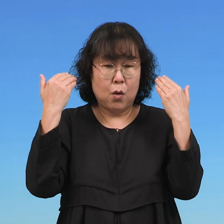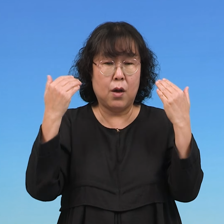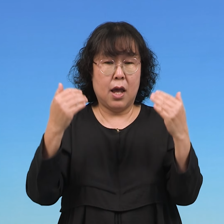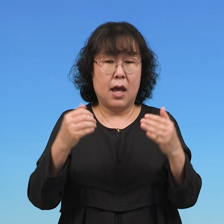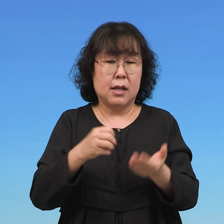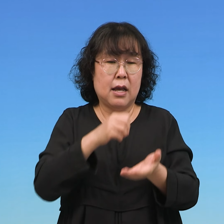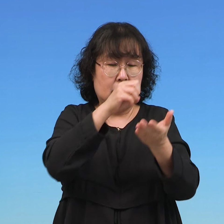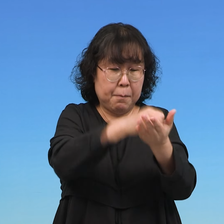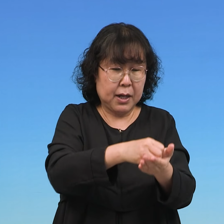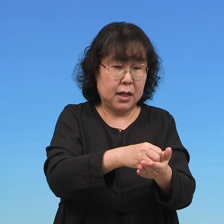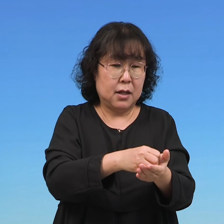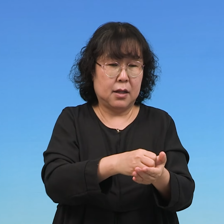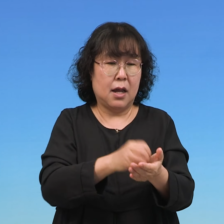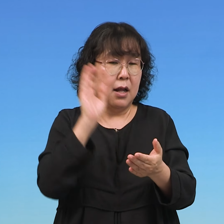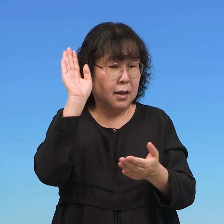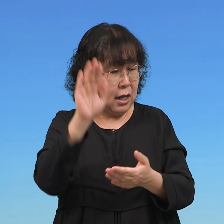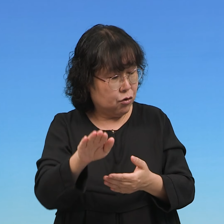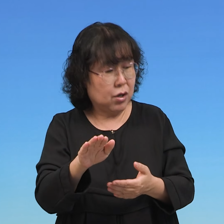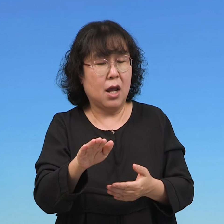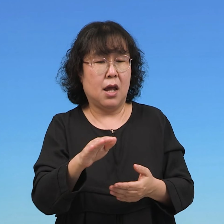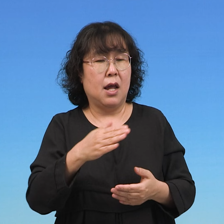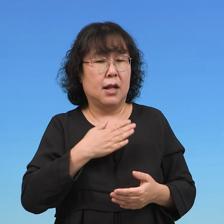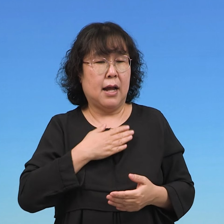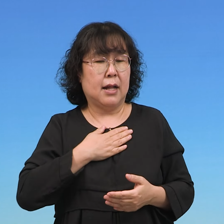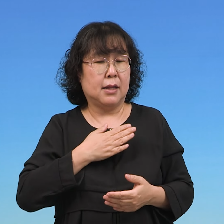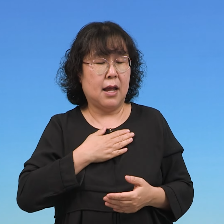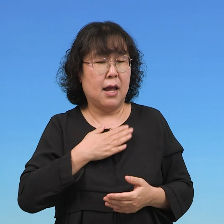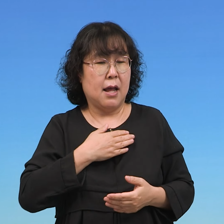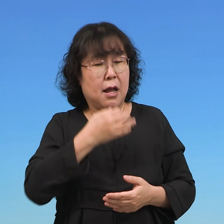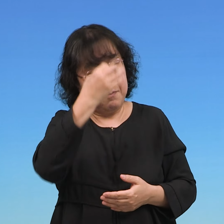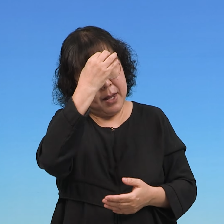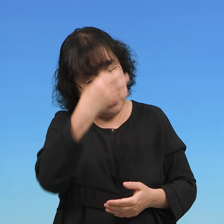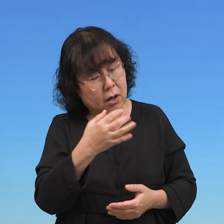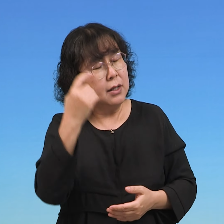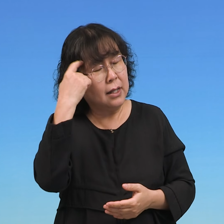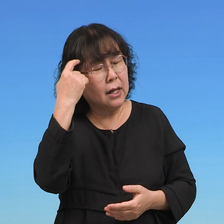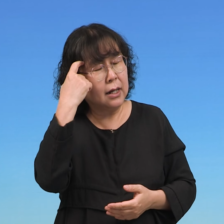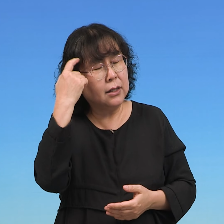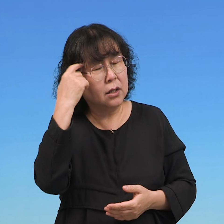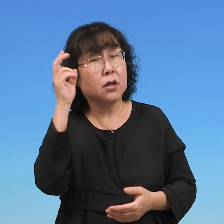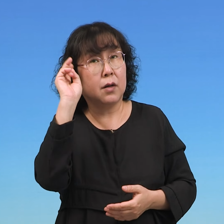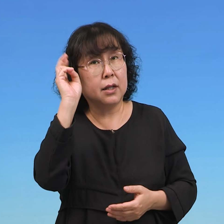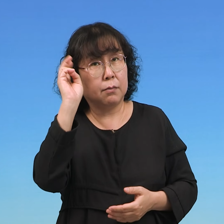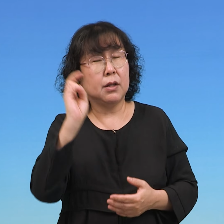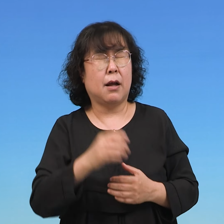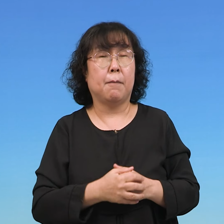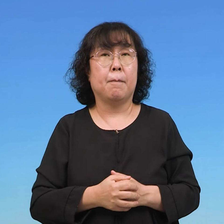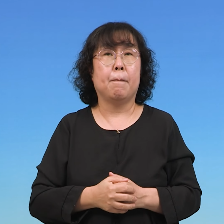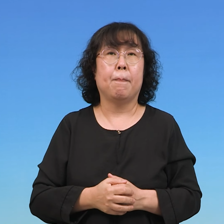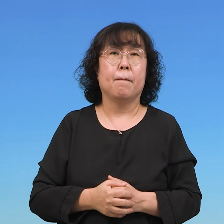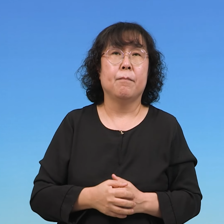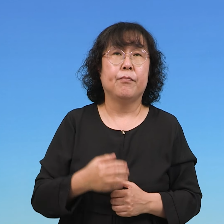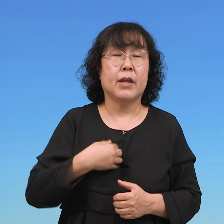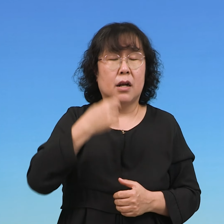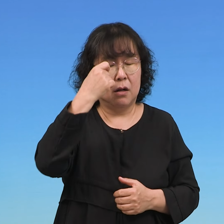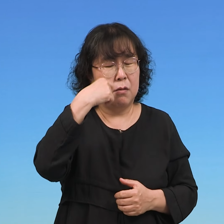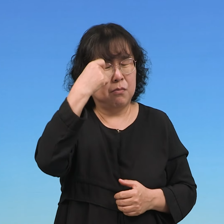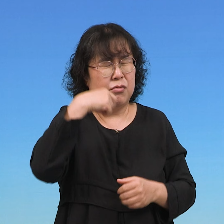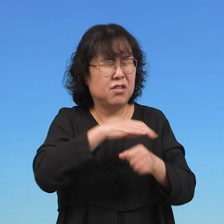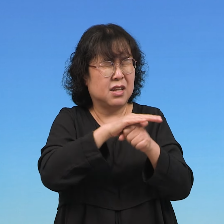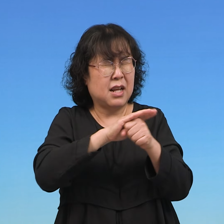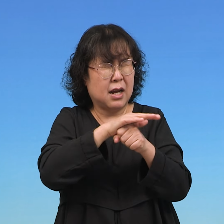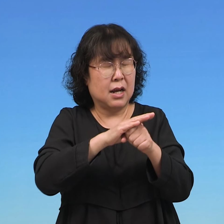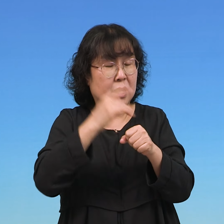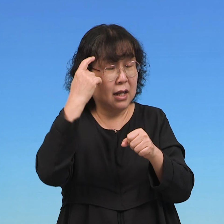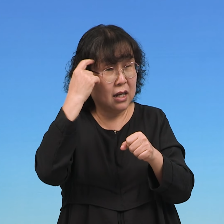나한테 미안할 텐데 막 그러셨을 것 같아요. 그 행위를 가지고 진노하지 않으시고요, 저를 불쌍하게 보는